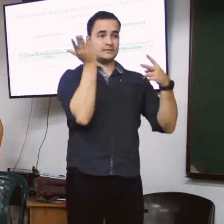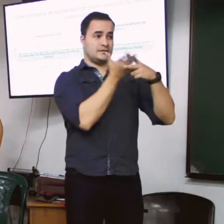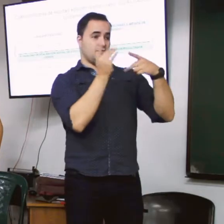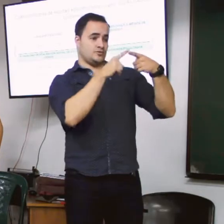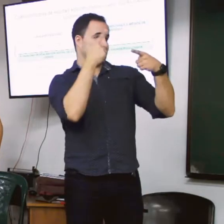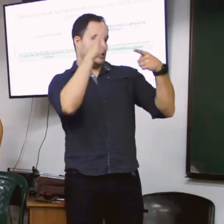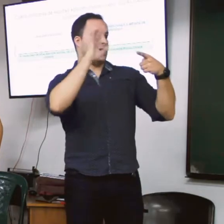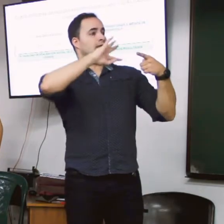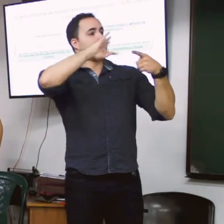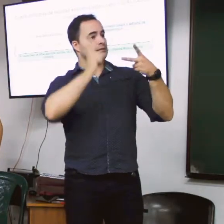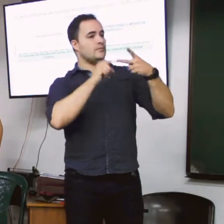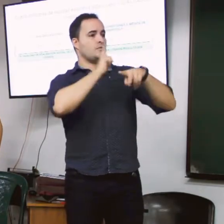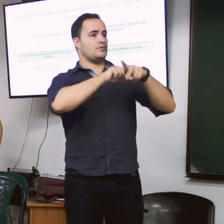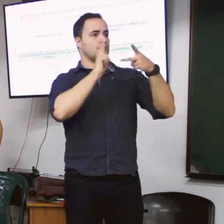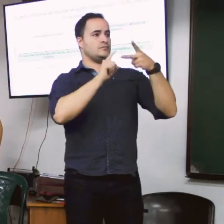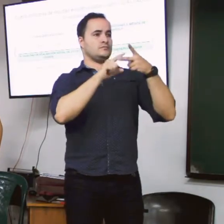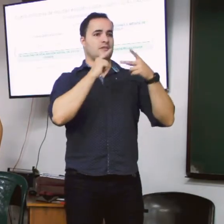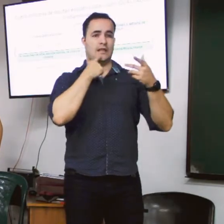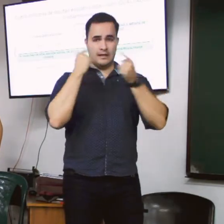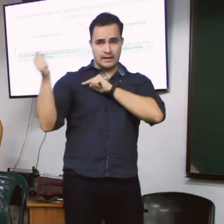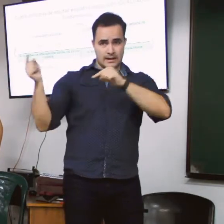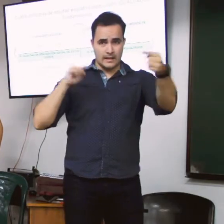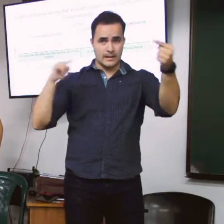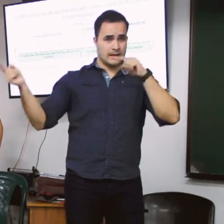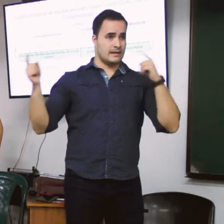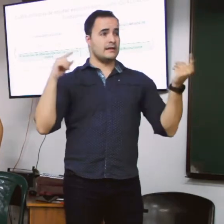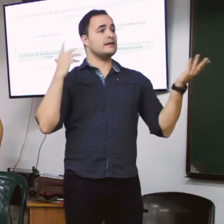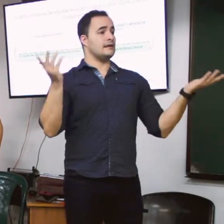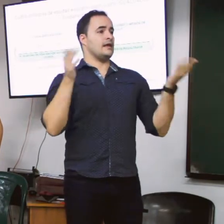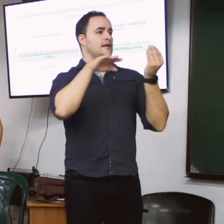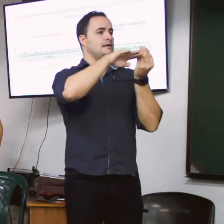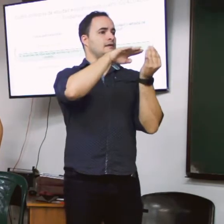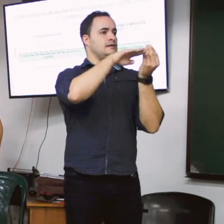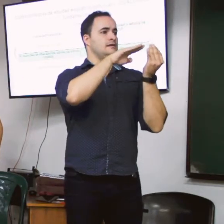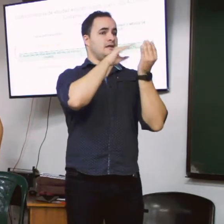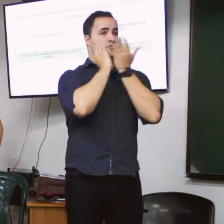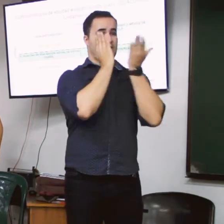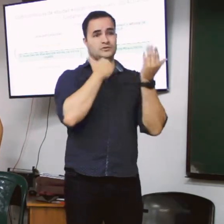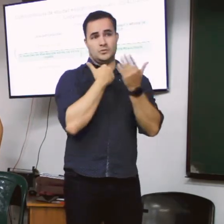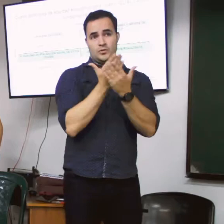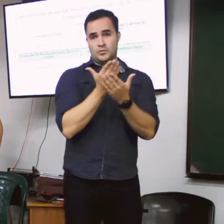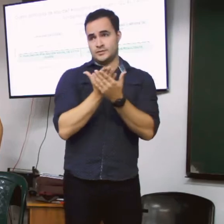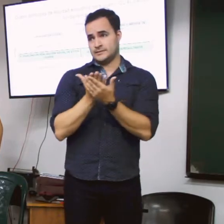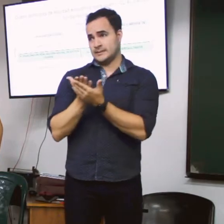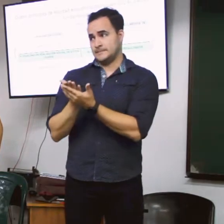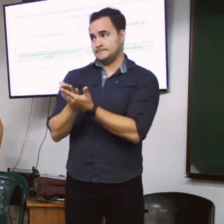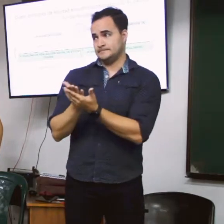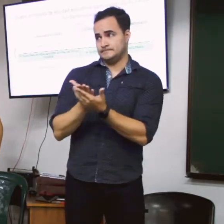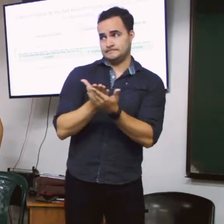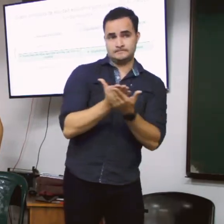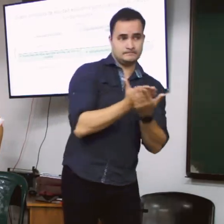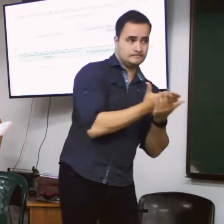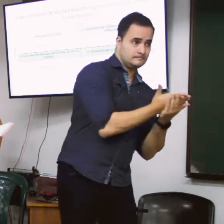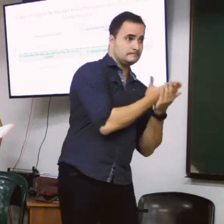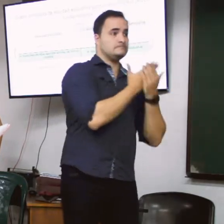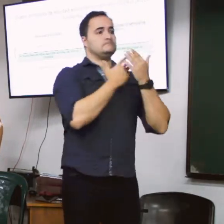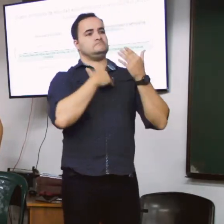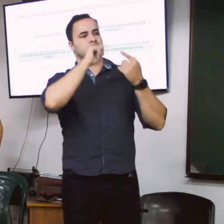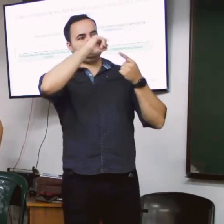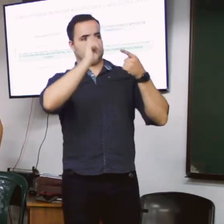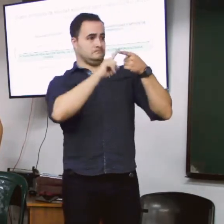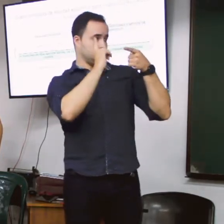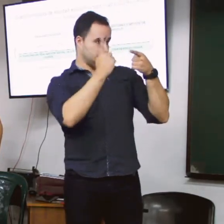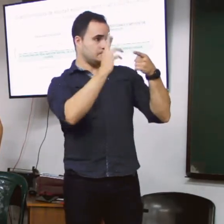discusión en torno a la equidad en la educación. ¿Sí? Y la segunda pregunta